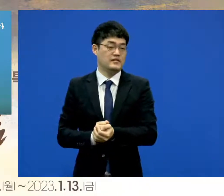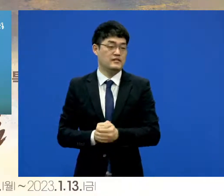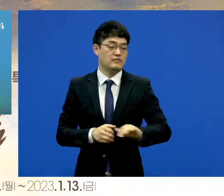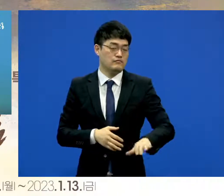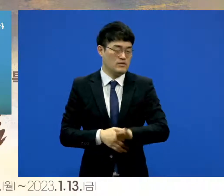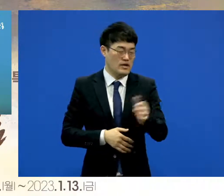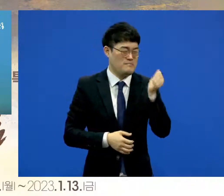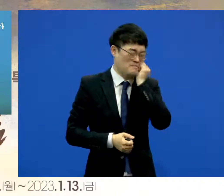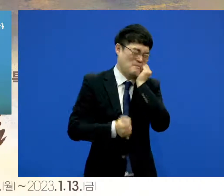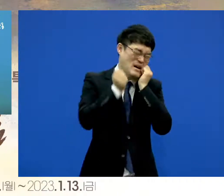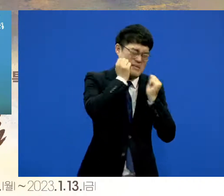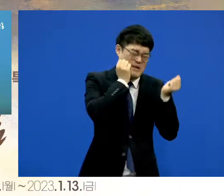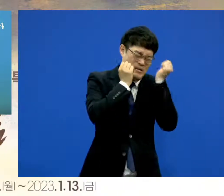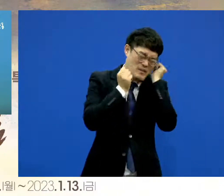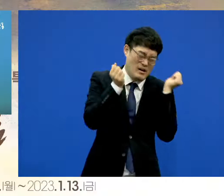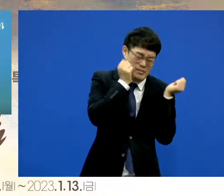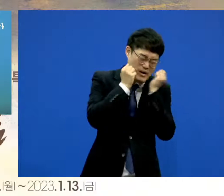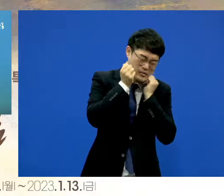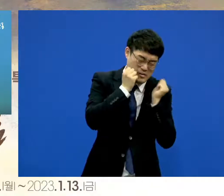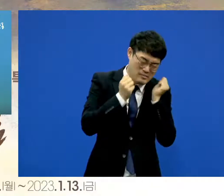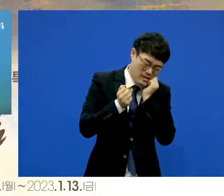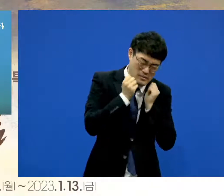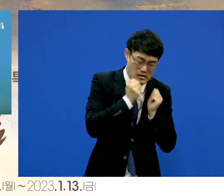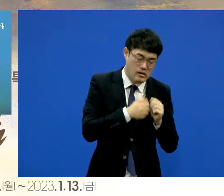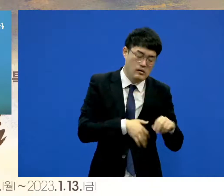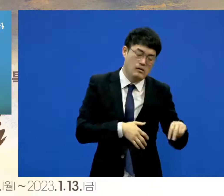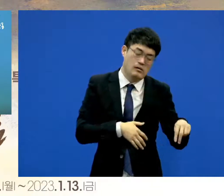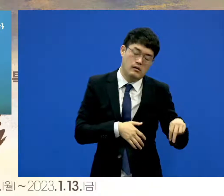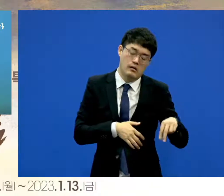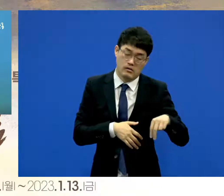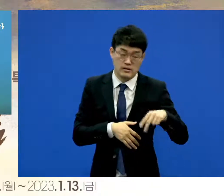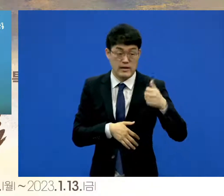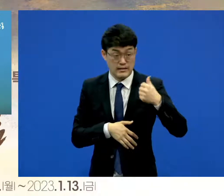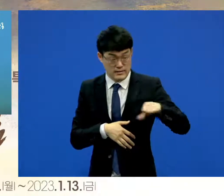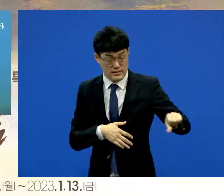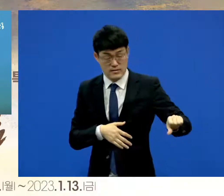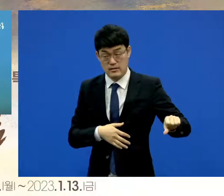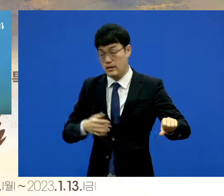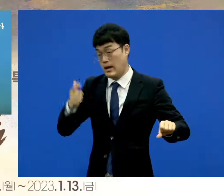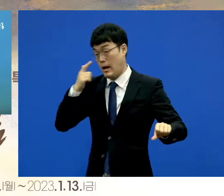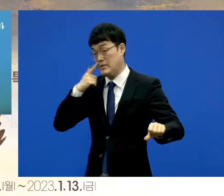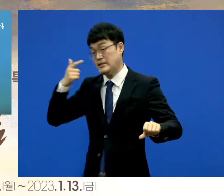만신창이가 된 상태로 돌아온 그 아들을, 아버지는